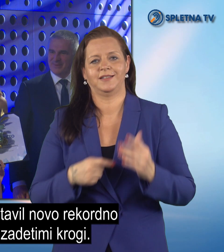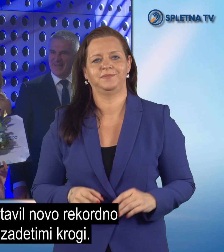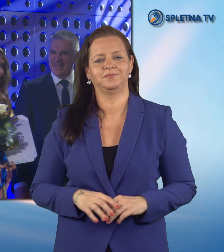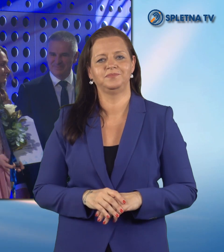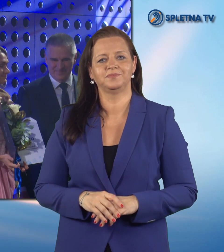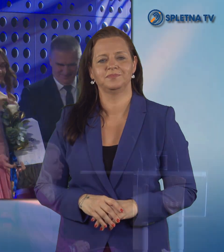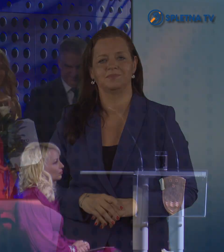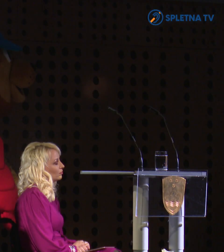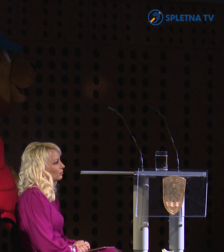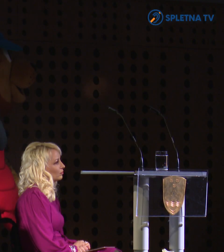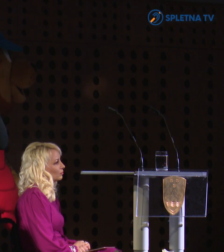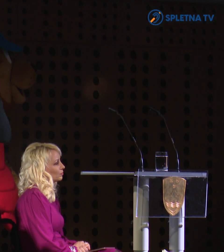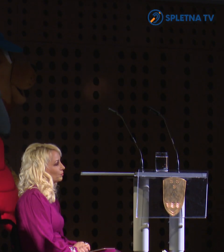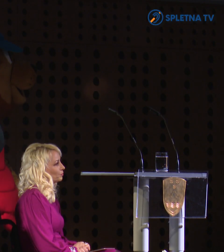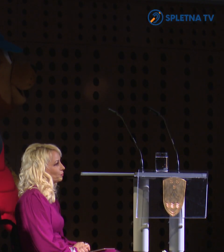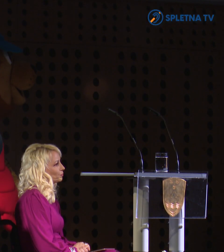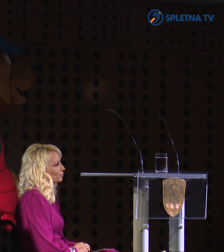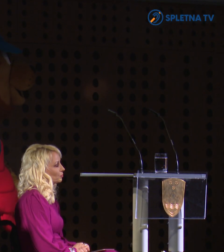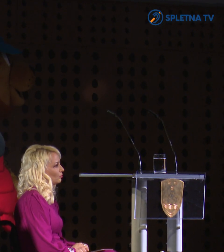krogi.